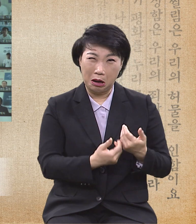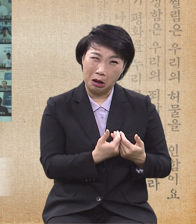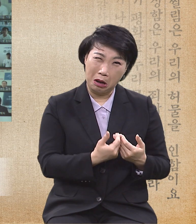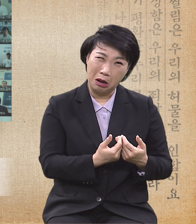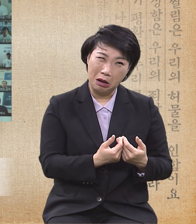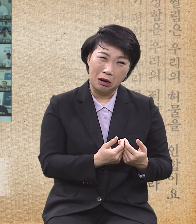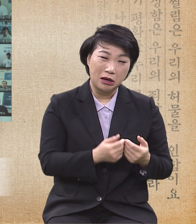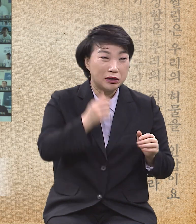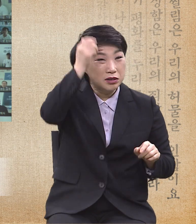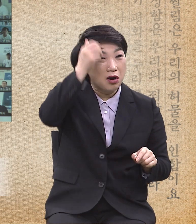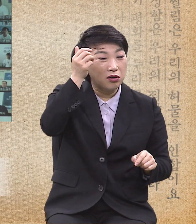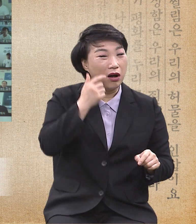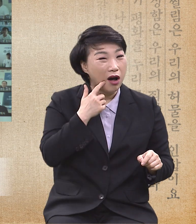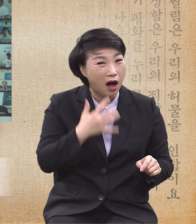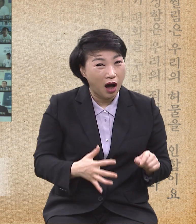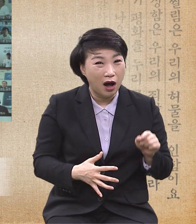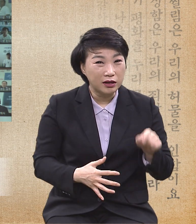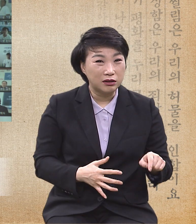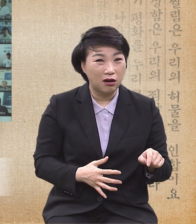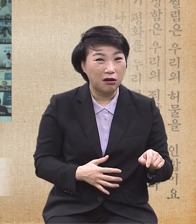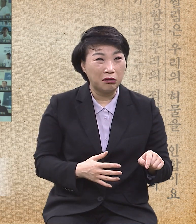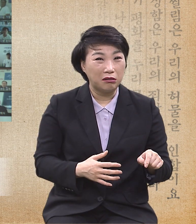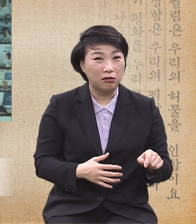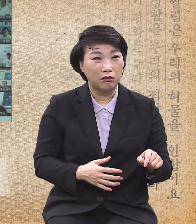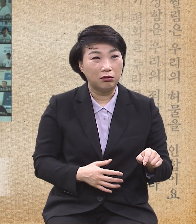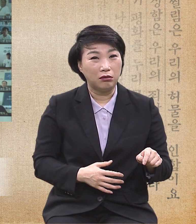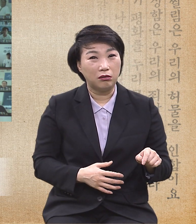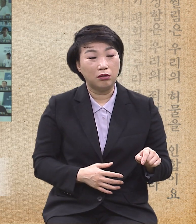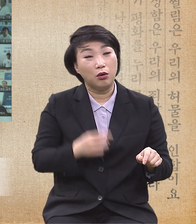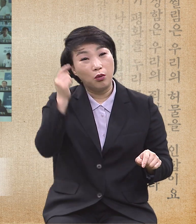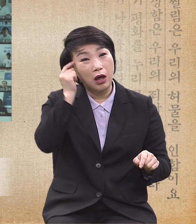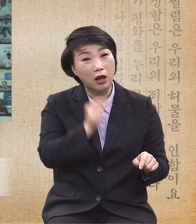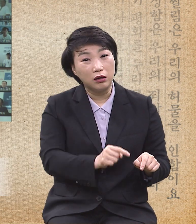뭔가 영적으로 불충분하다.